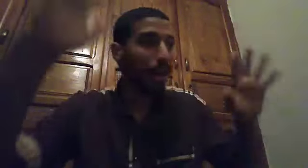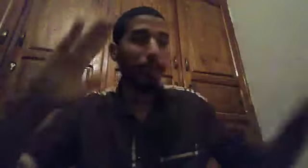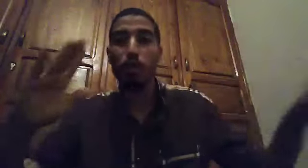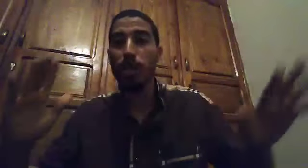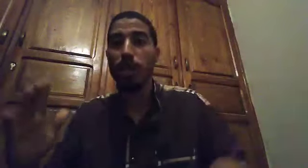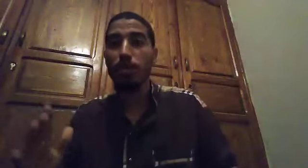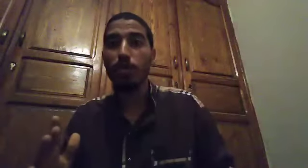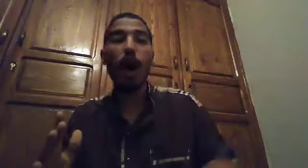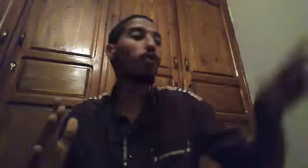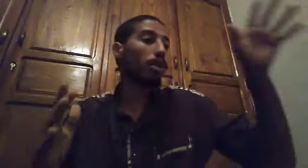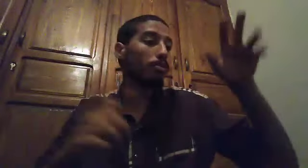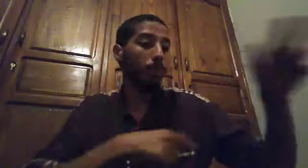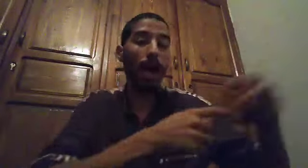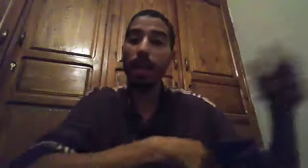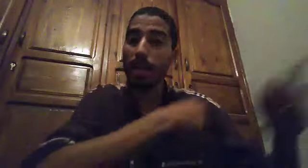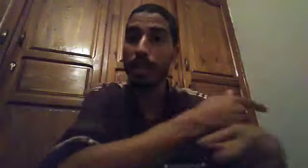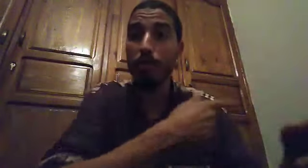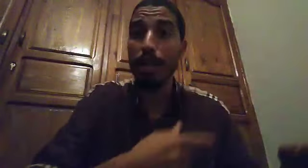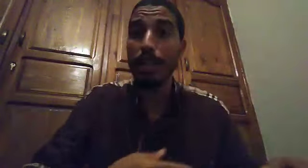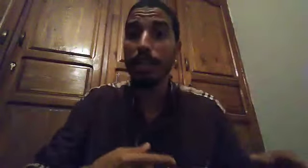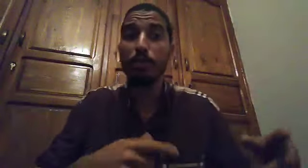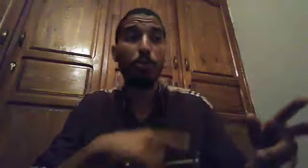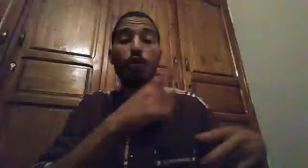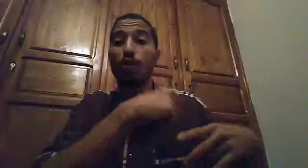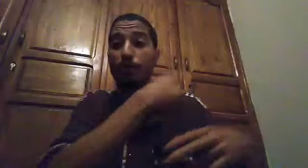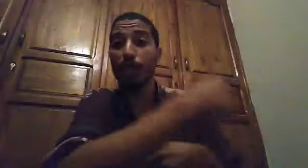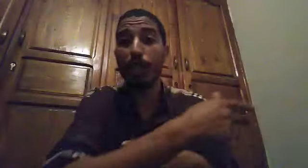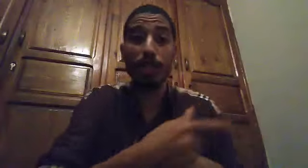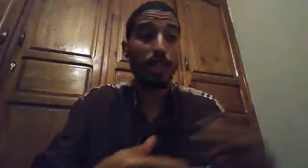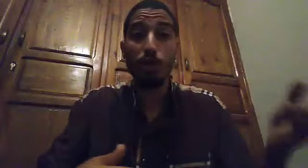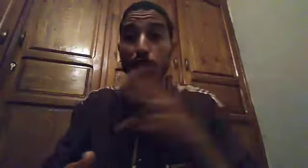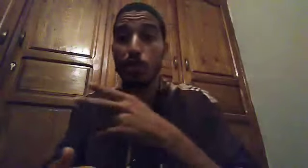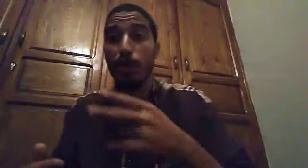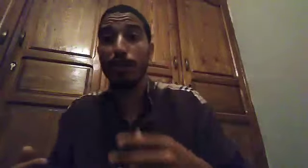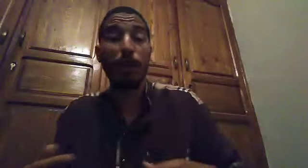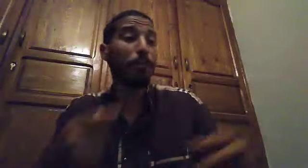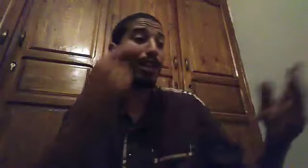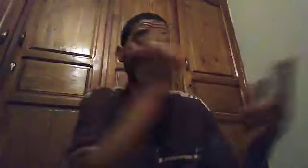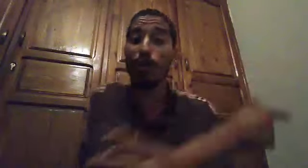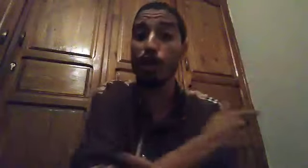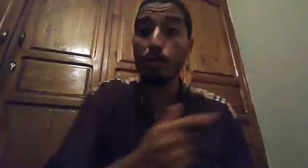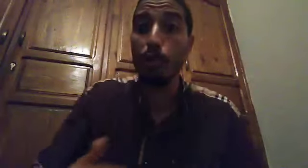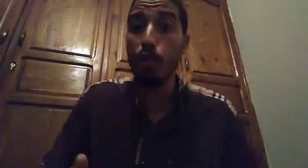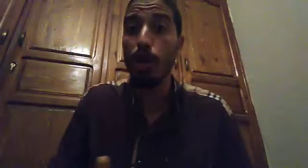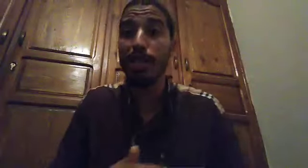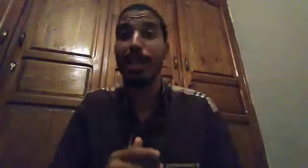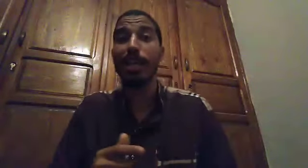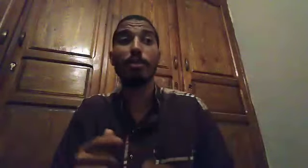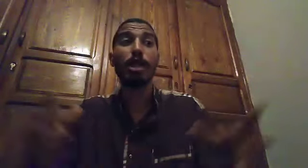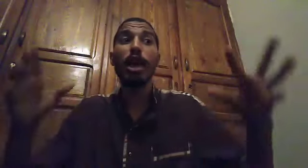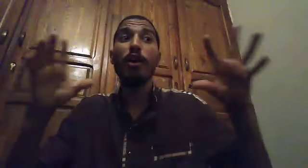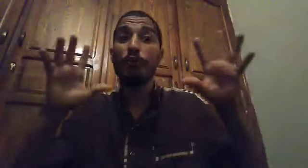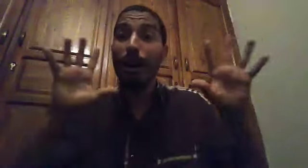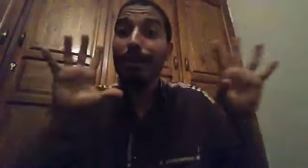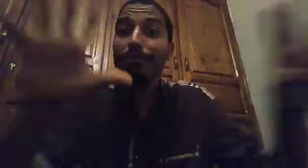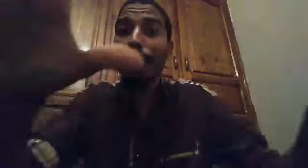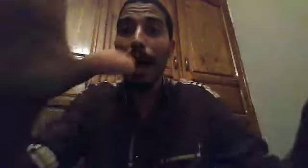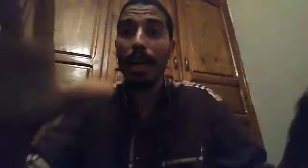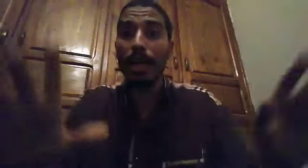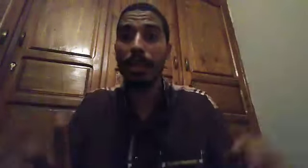بلو سيلسو اولا احرى كيتقلب مع دي بول فاش كيرجع لو سيلسو يغطي مع باراديس كيولي دي بول هو الجناح اليمين، فاربعة كيغطيو